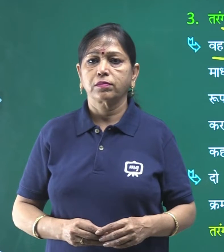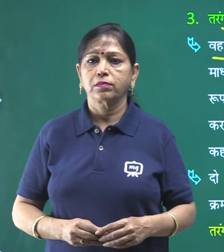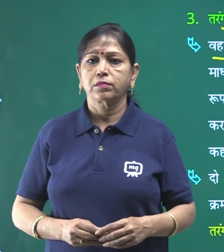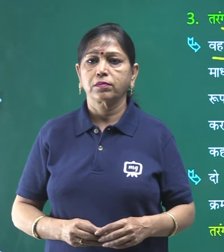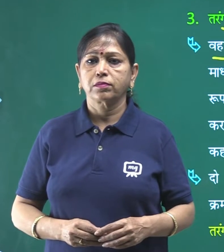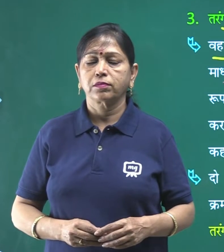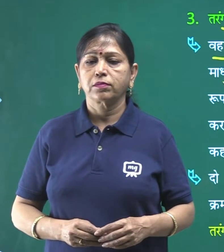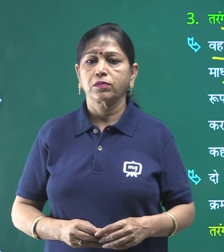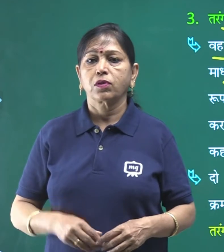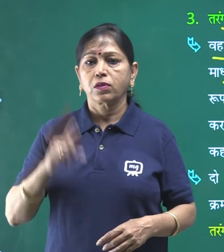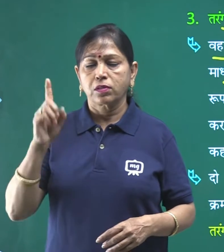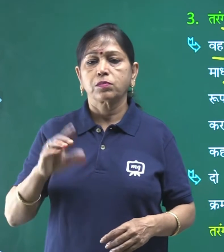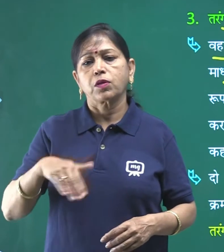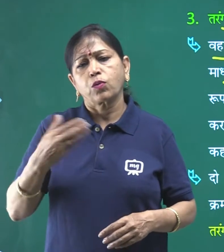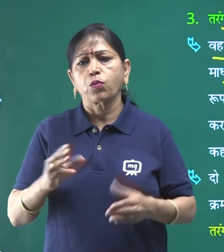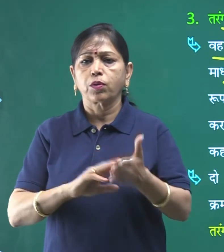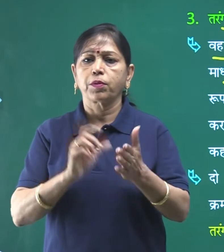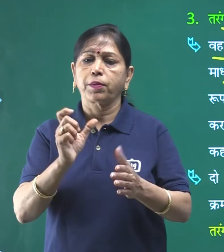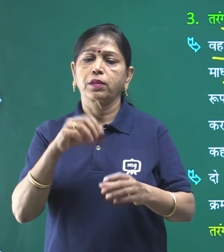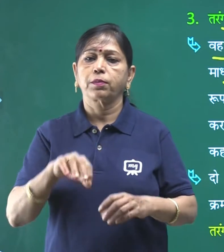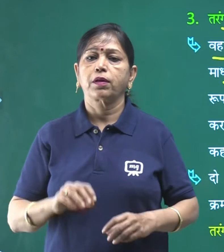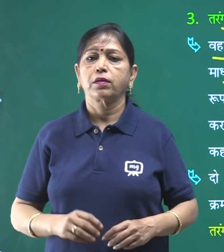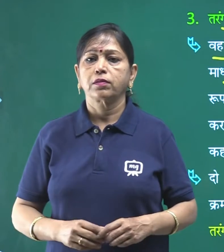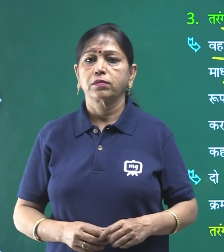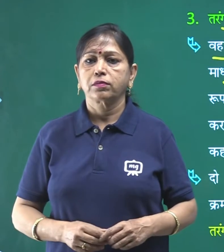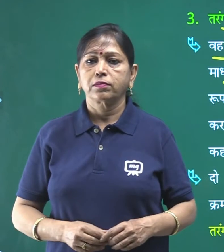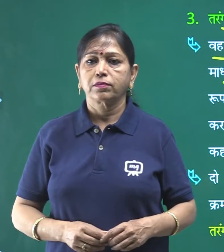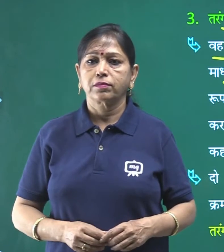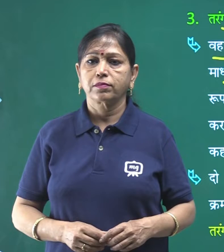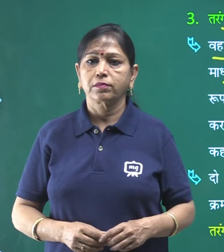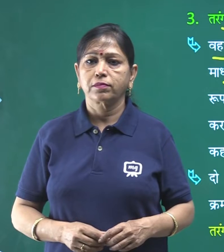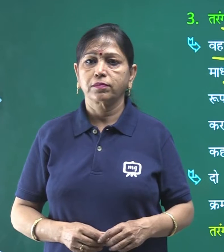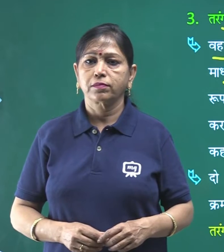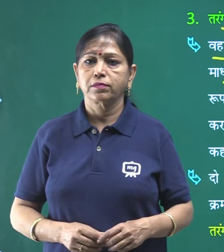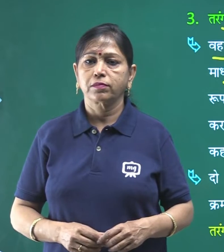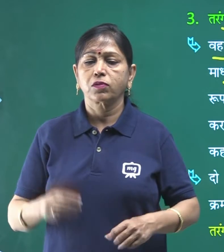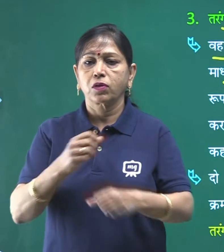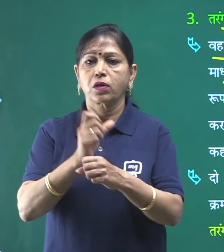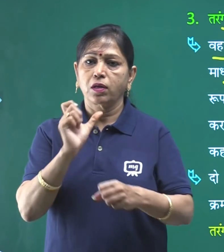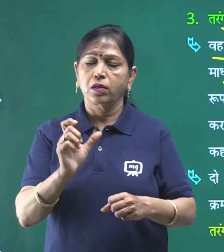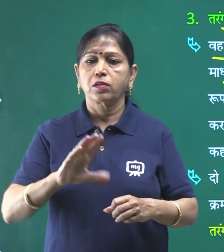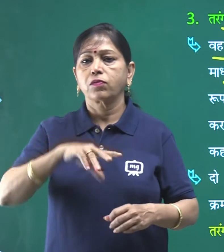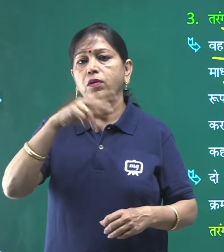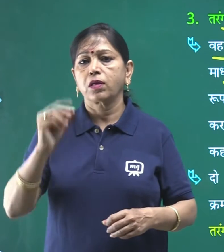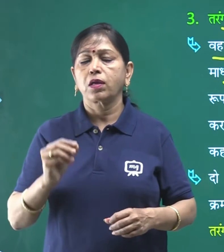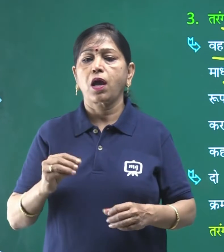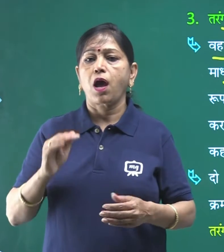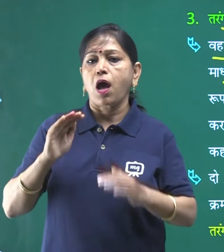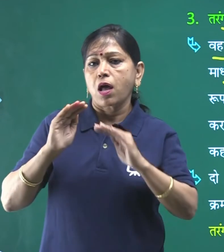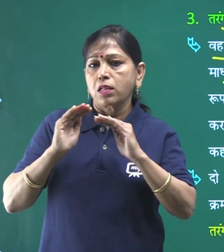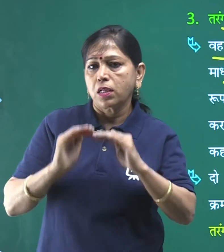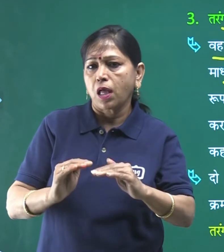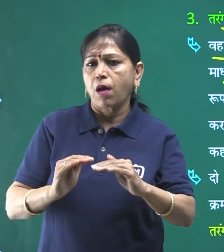जिस पर किसी माध्यम का घनत्व या दाब